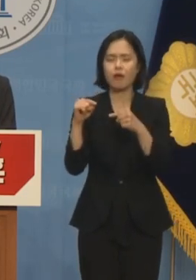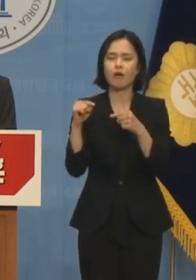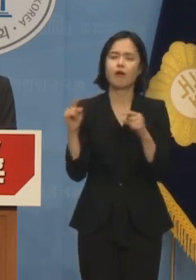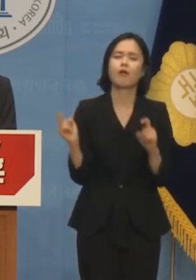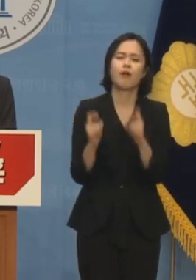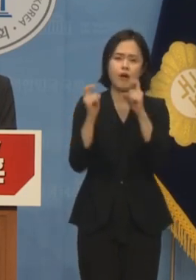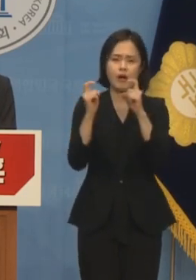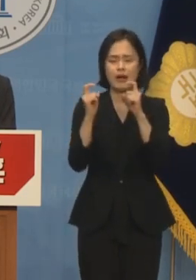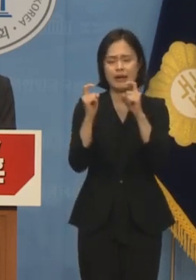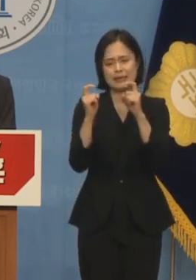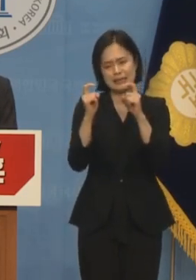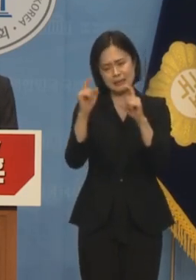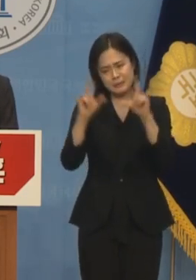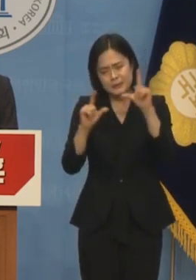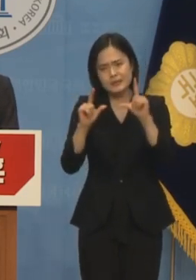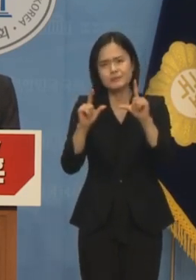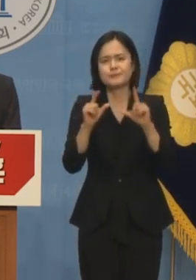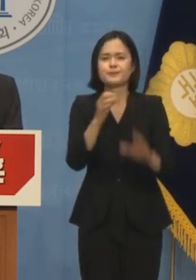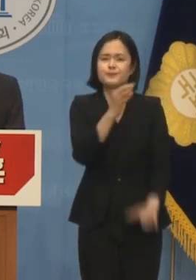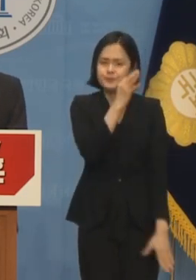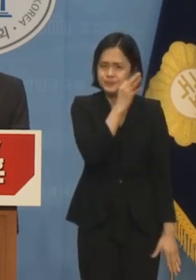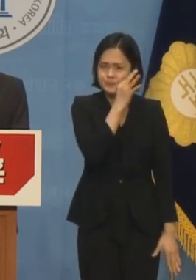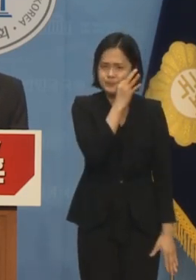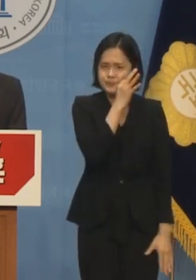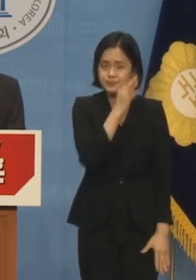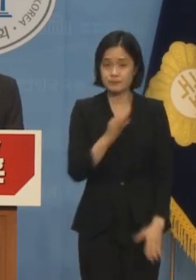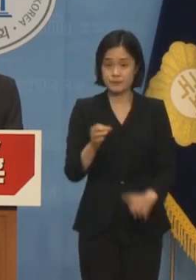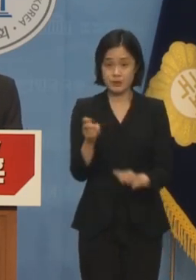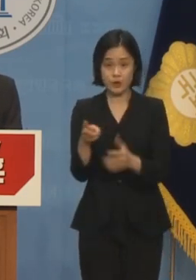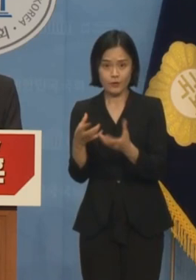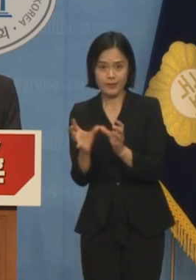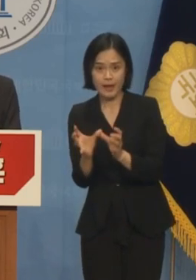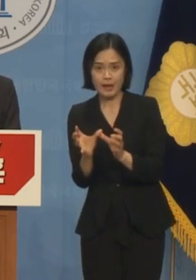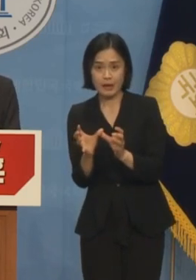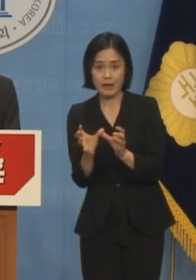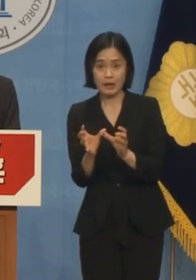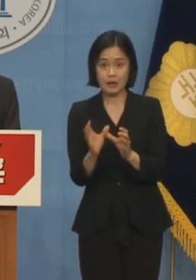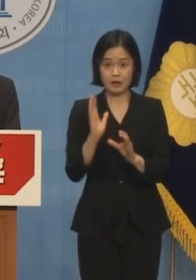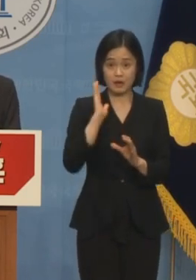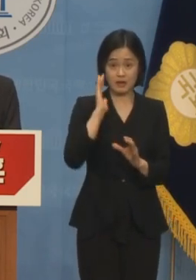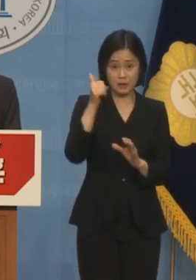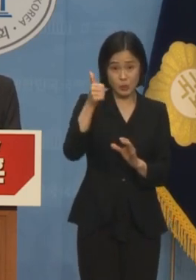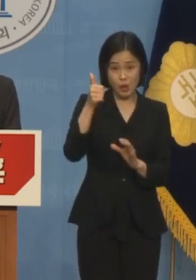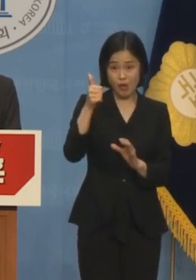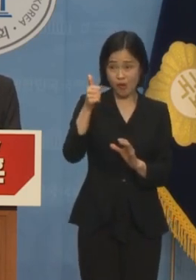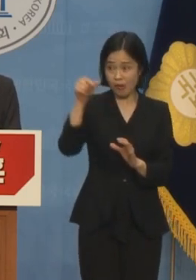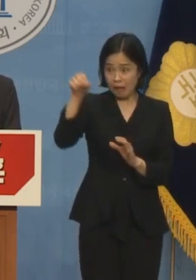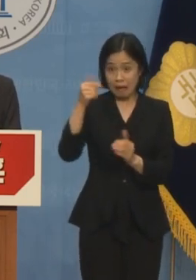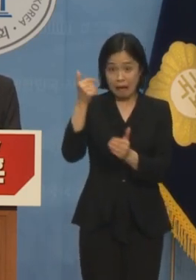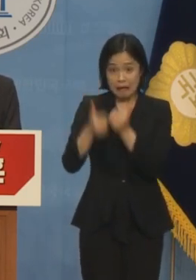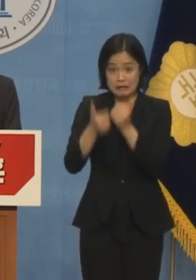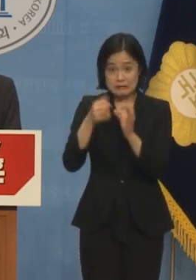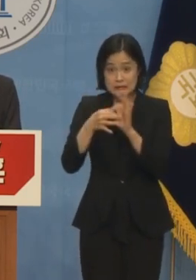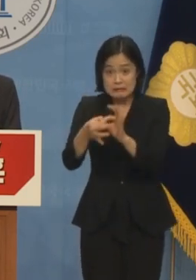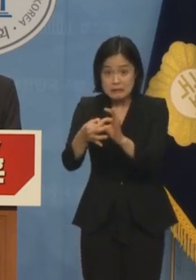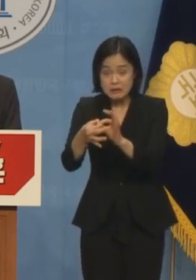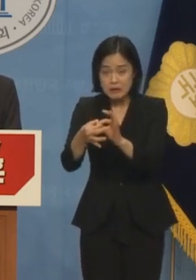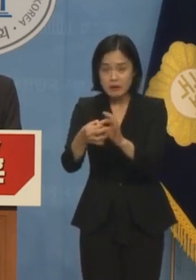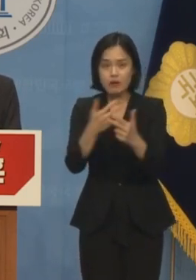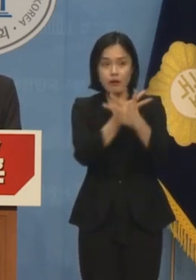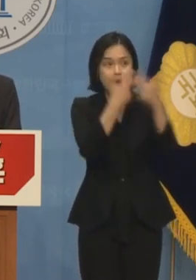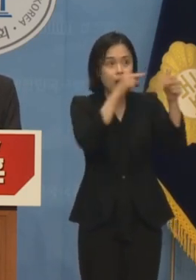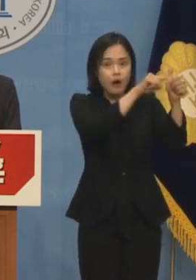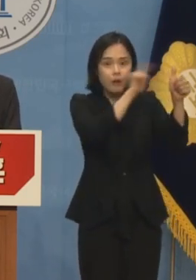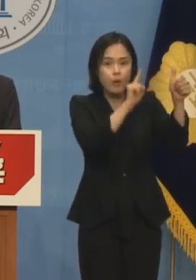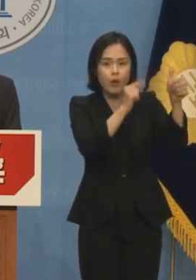짓입니다. 더 이상 당과 용산이 갈등을 빚는다면 이 무자비한 이재명 정당을 상대할